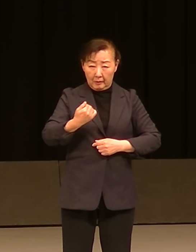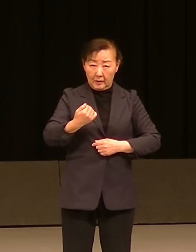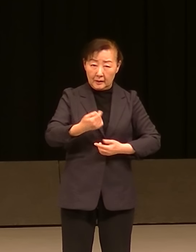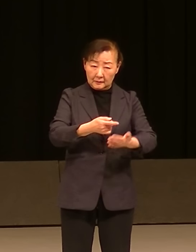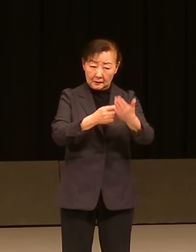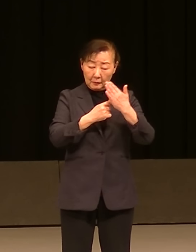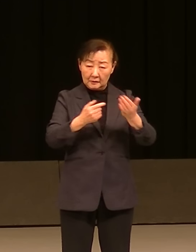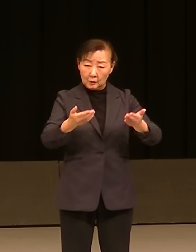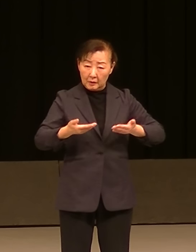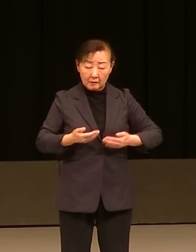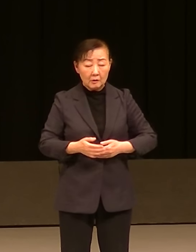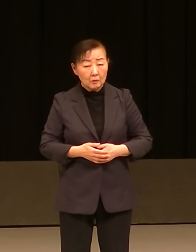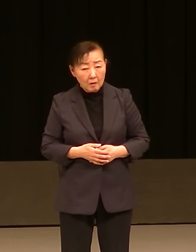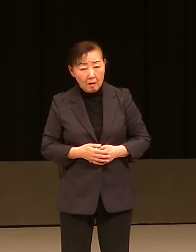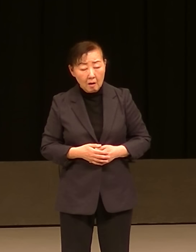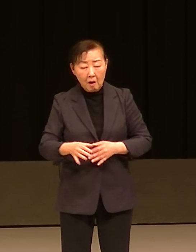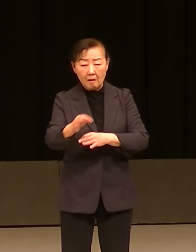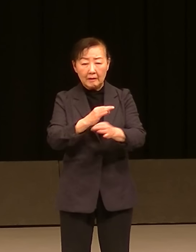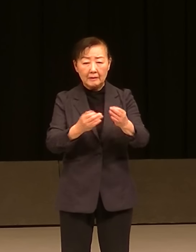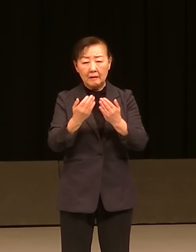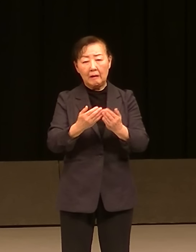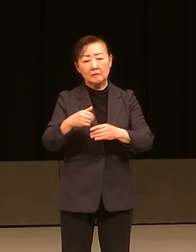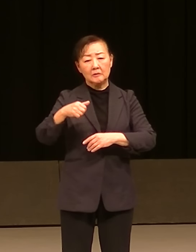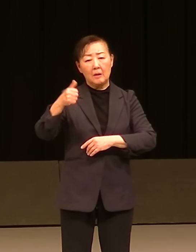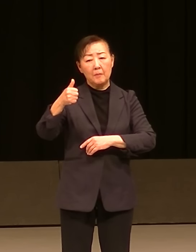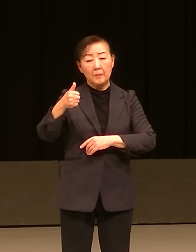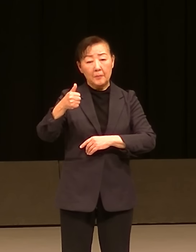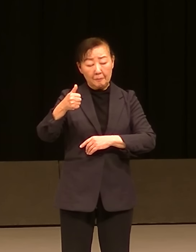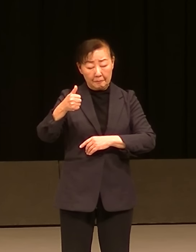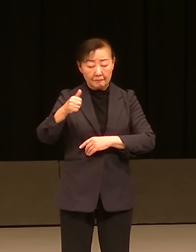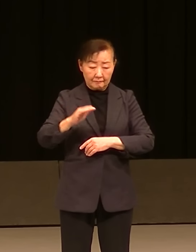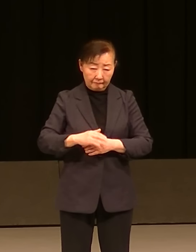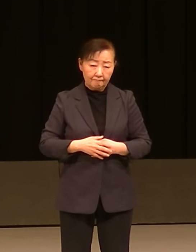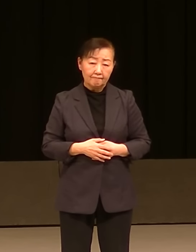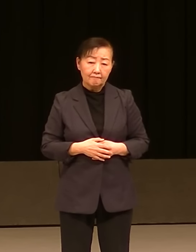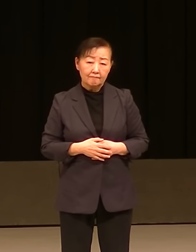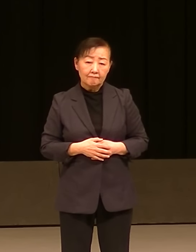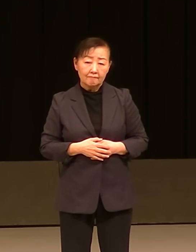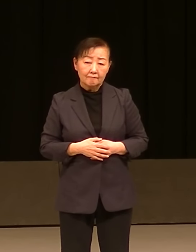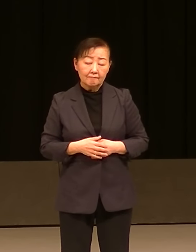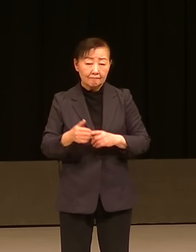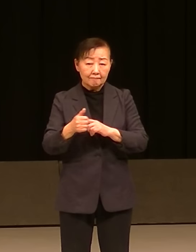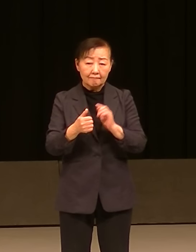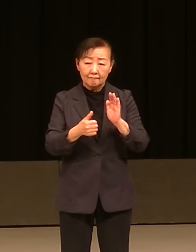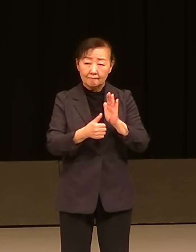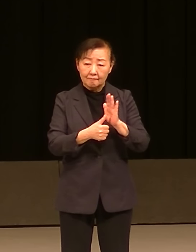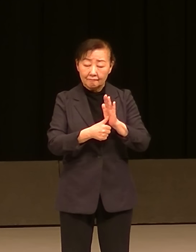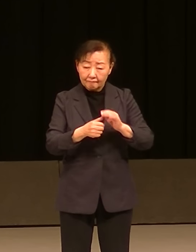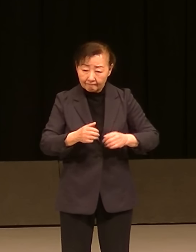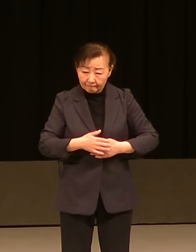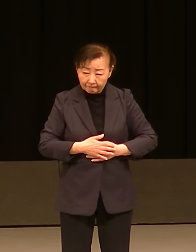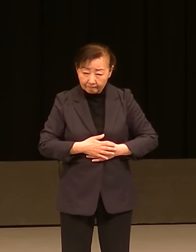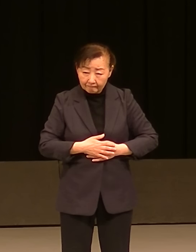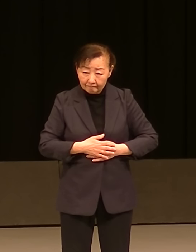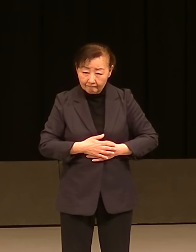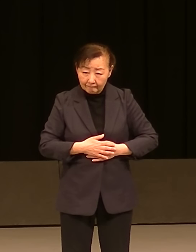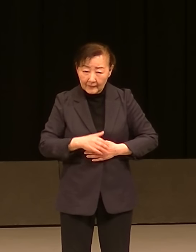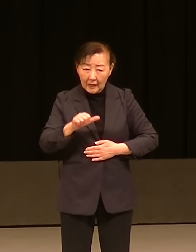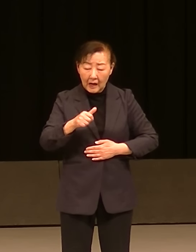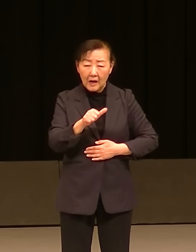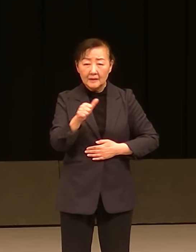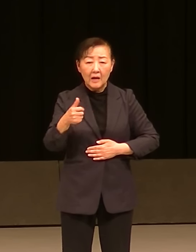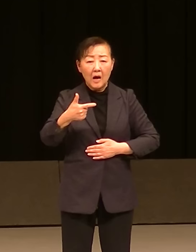してくれている、経済学者が、おります。その人の名は、皆さんよくご存知のアダム・